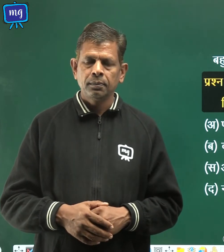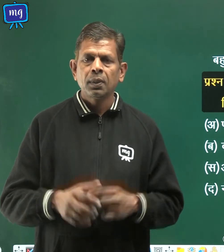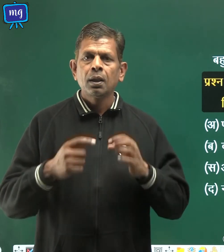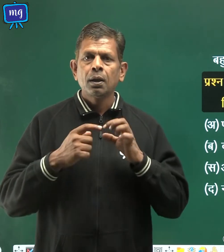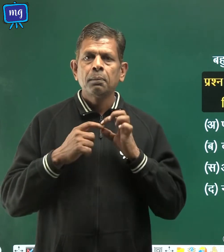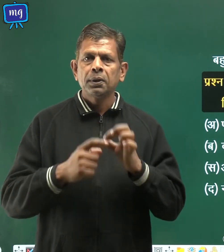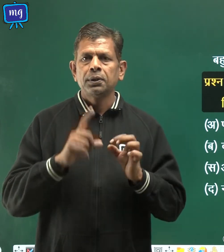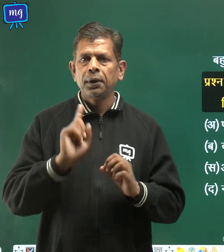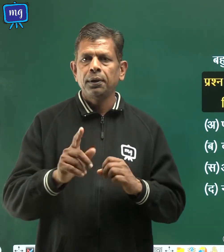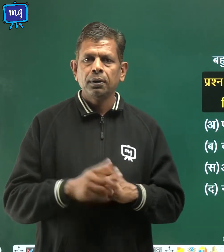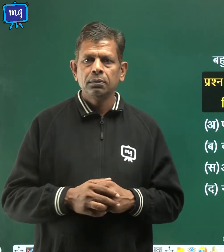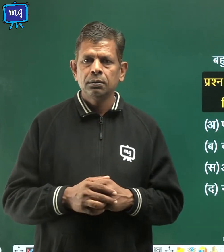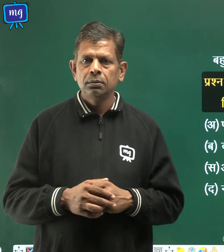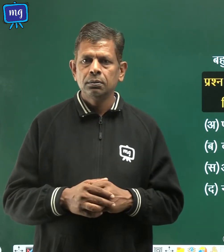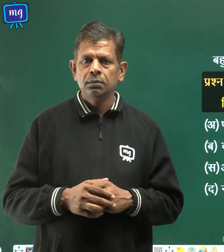प्रश्न 1,